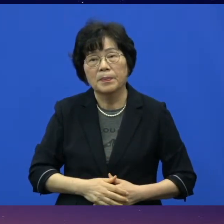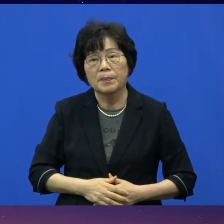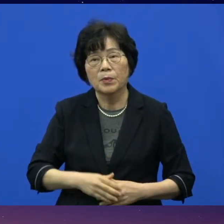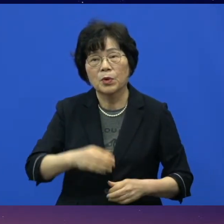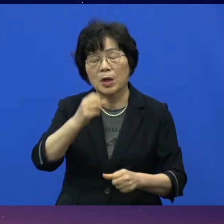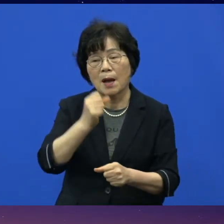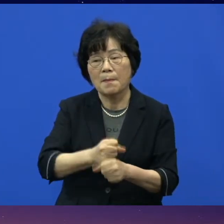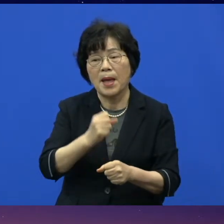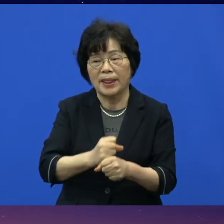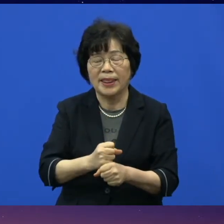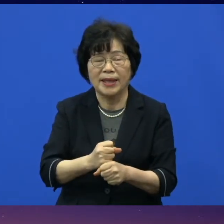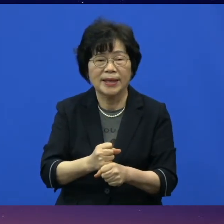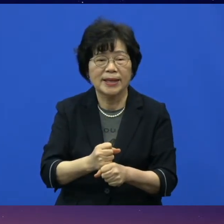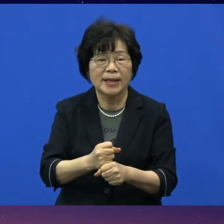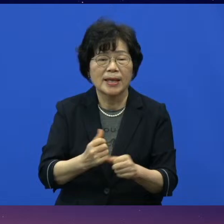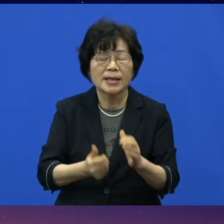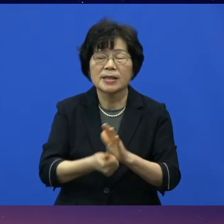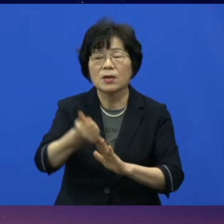만들어내는 어떤 업적이 아니라는 거죠.